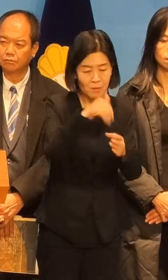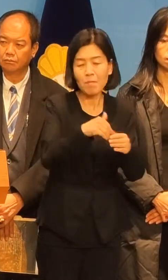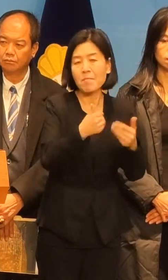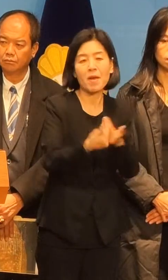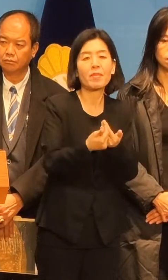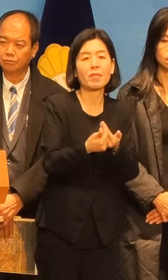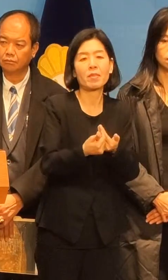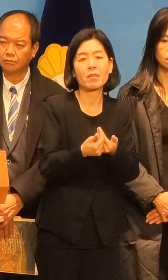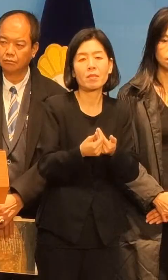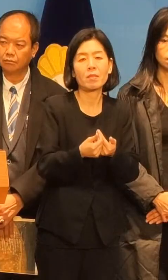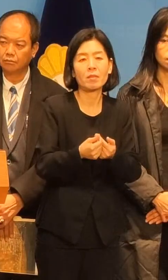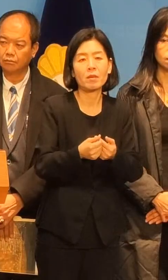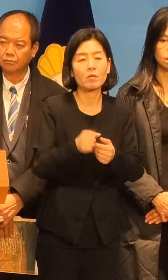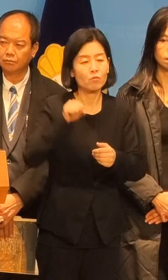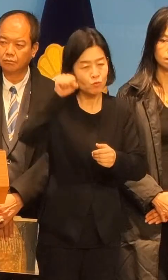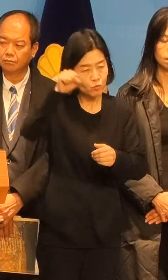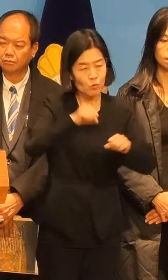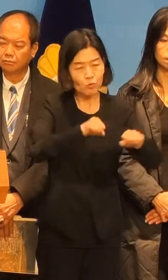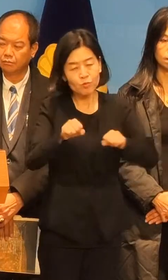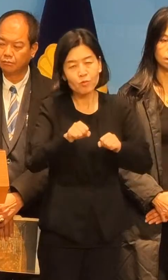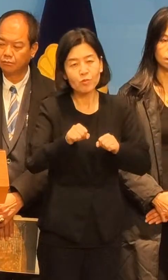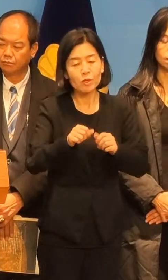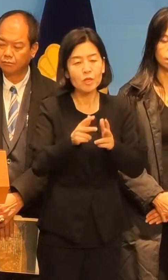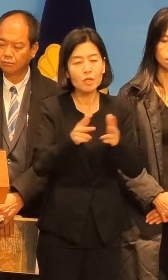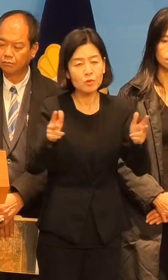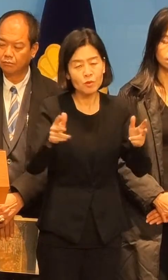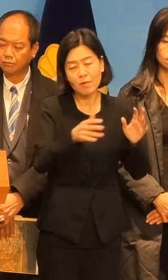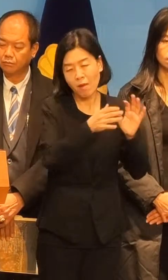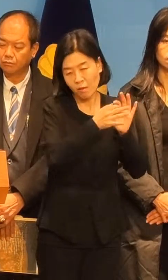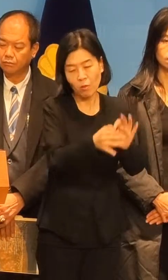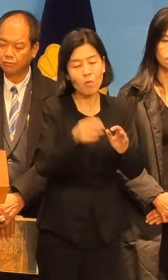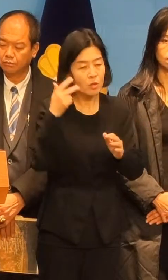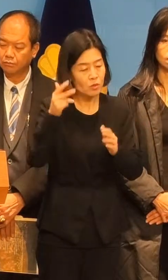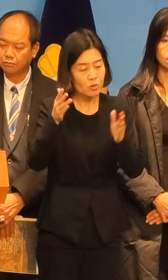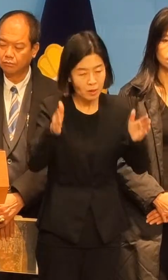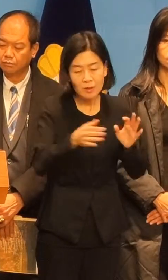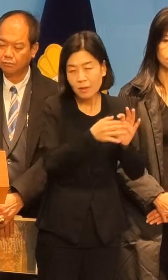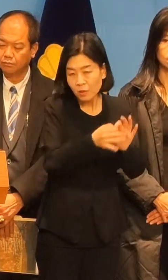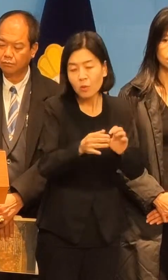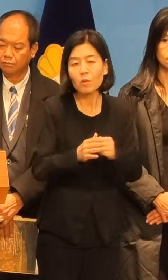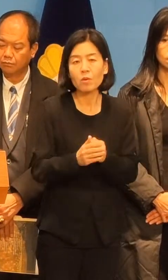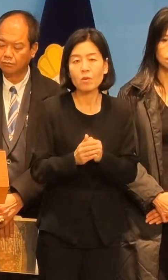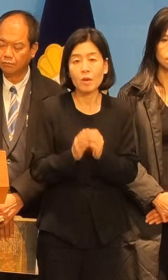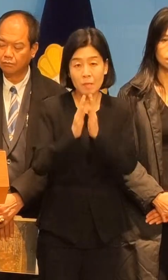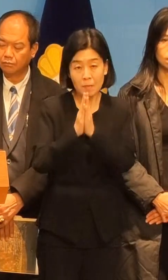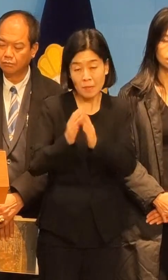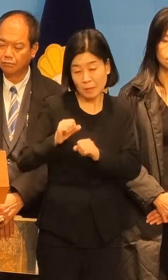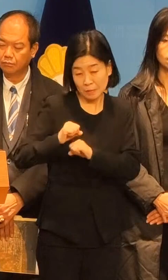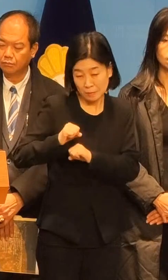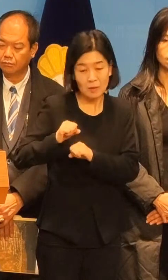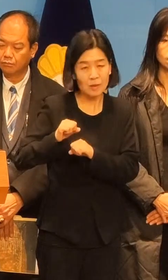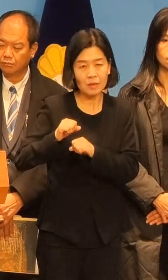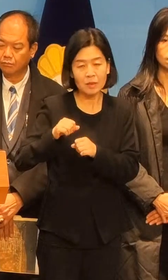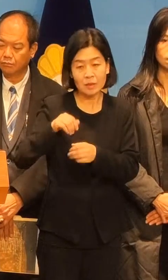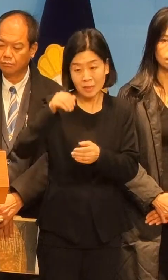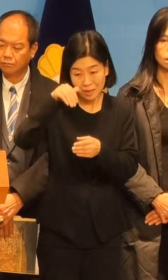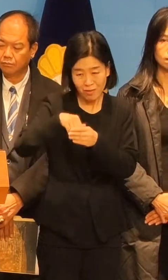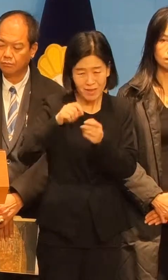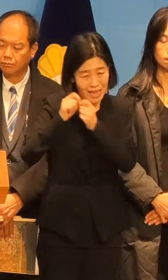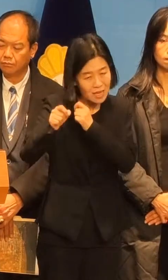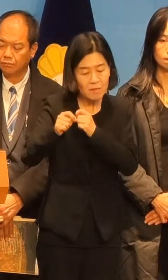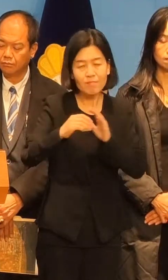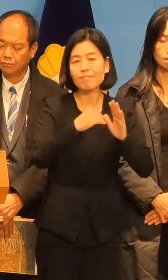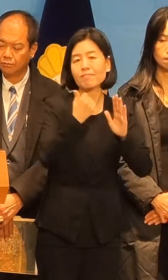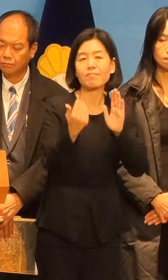일주일 내내 하고 있습니다. 이것을 보며 미얀마 국민들은 군부의 사기 선거를 완전히 반대하고